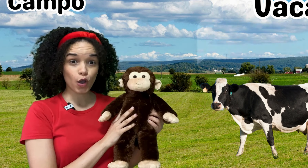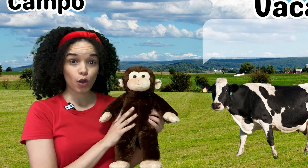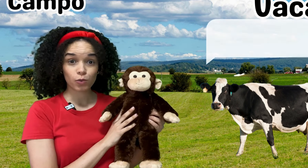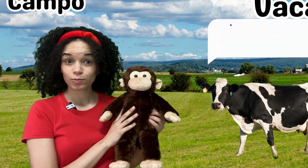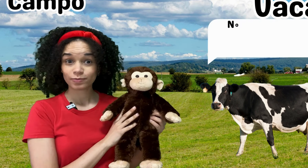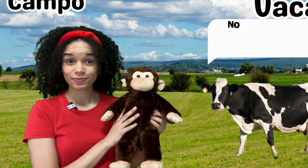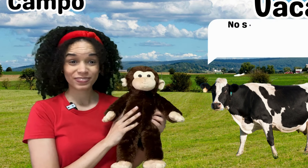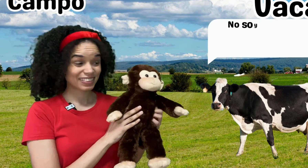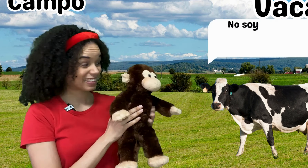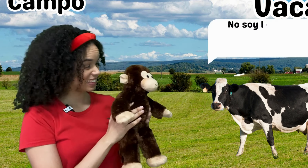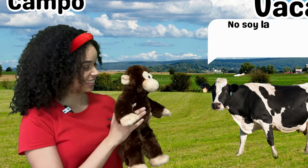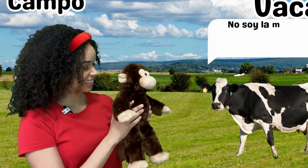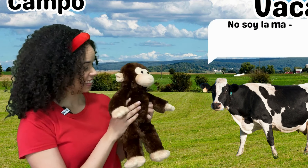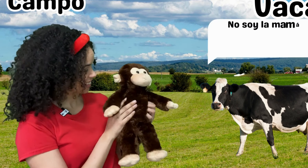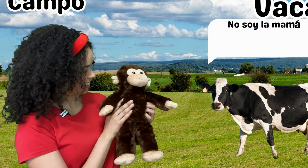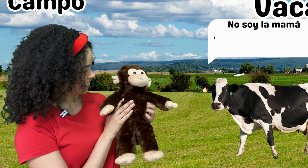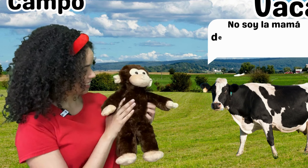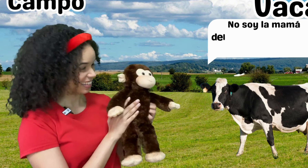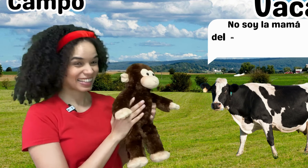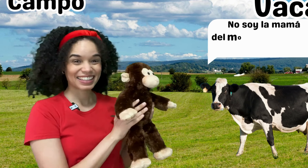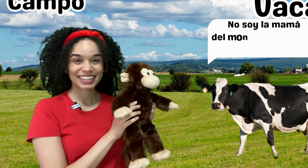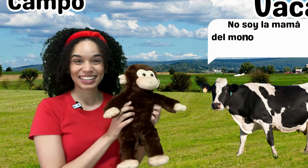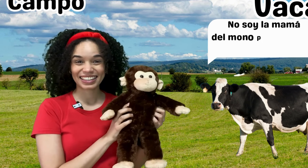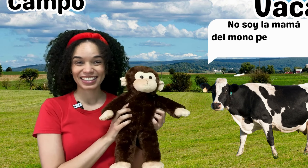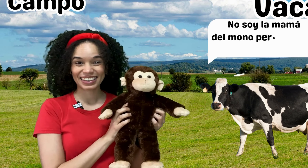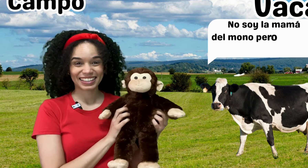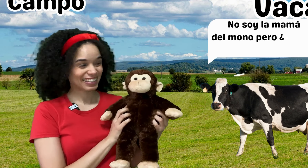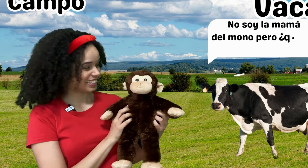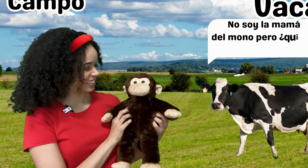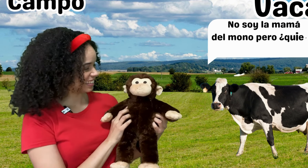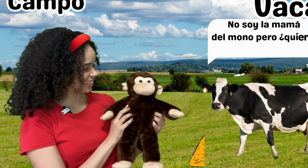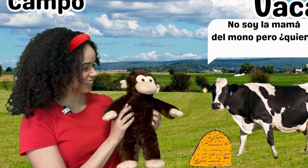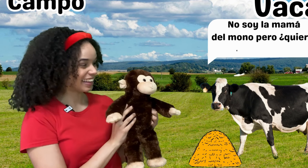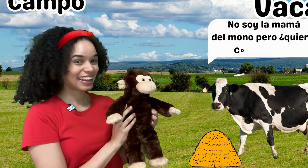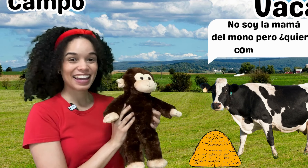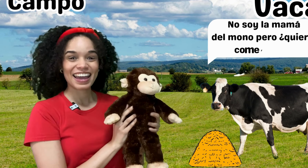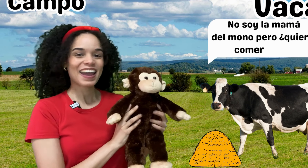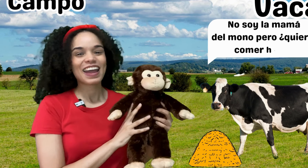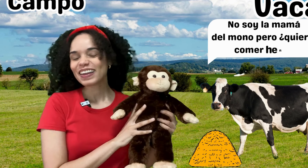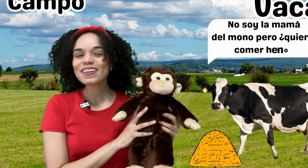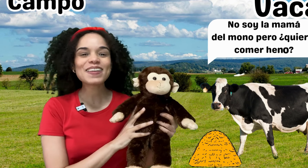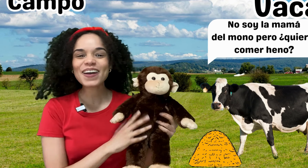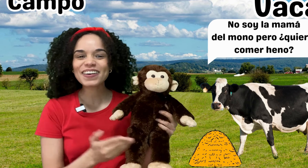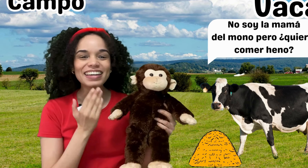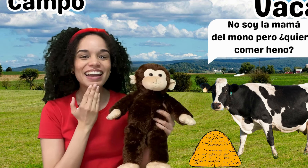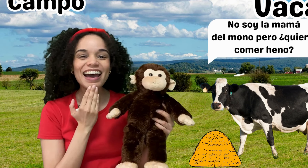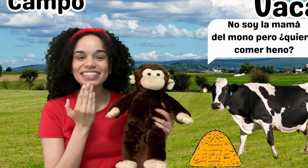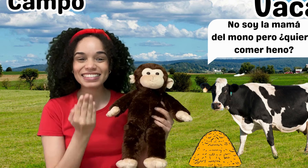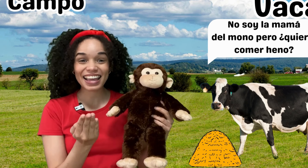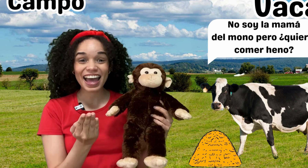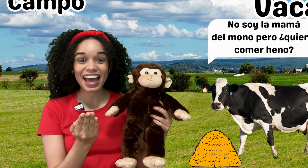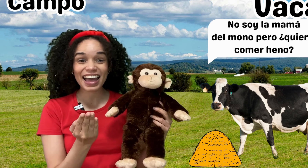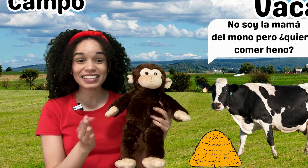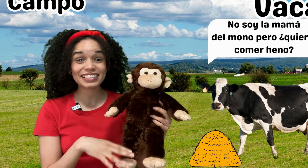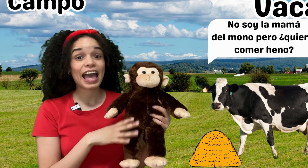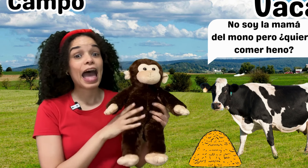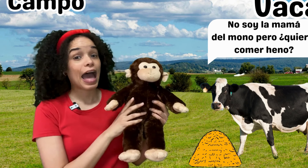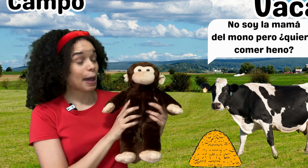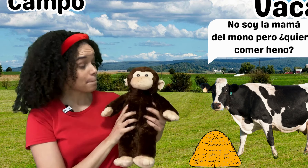no soy la mamá de mono Pero quieres comer eno No gracias a